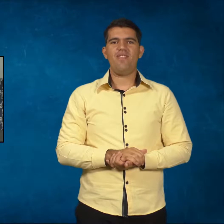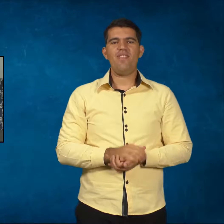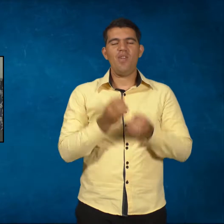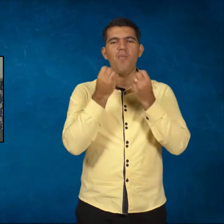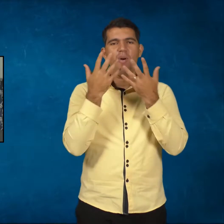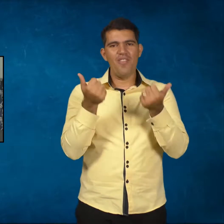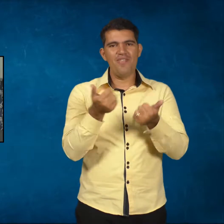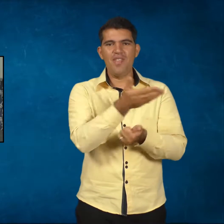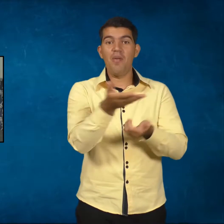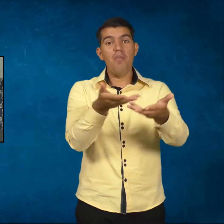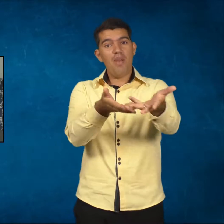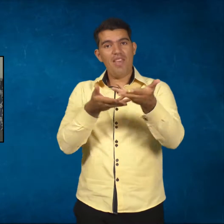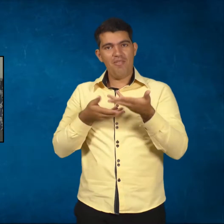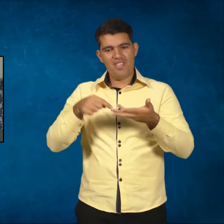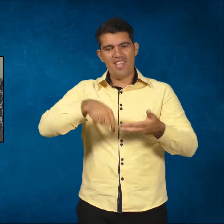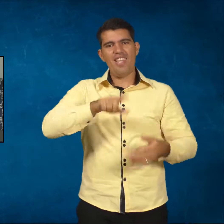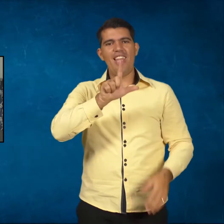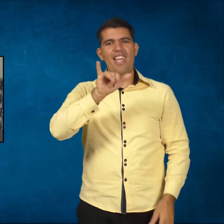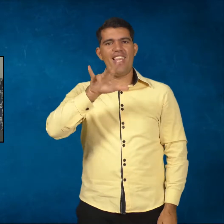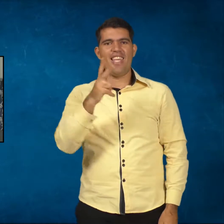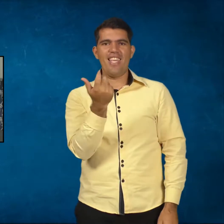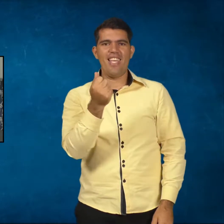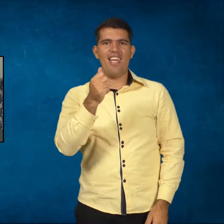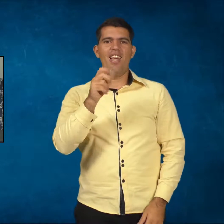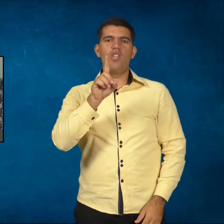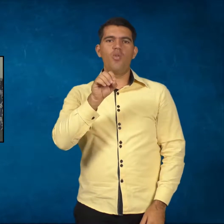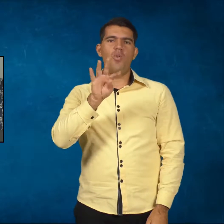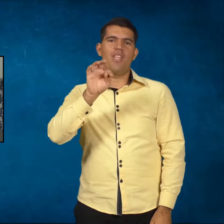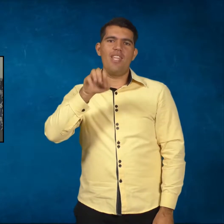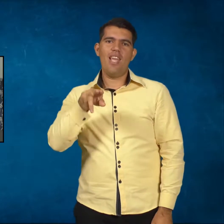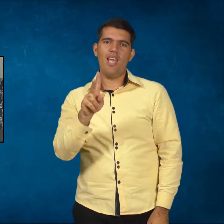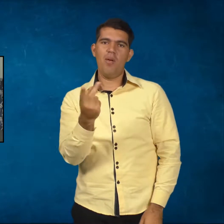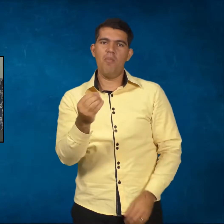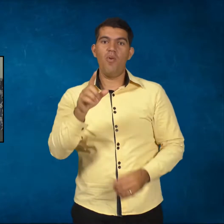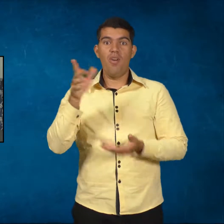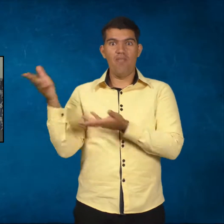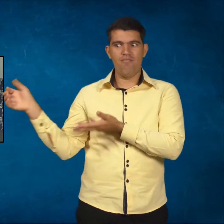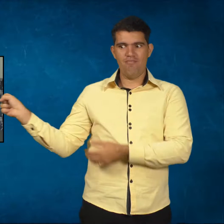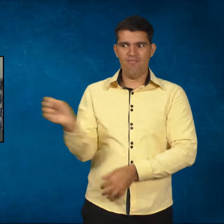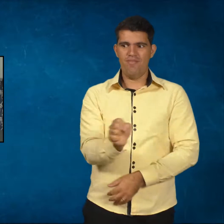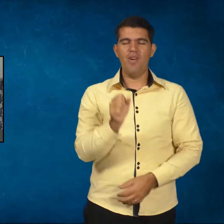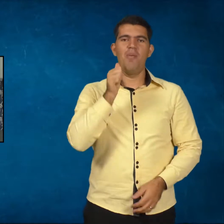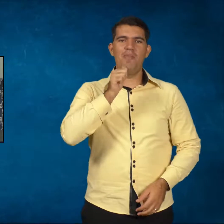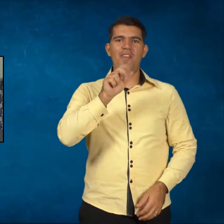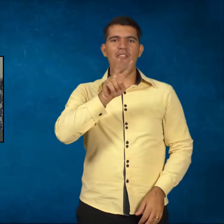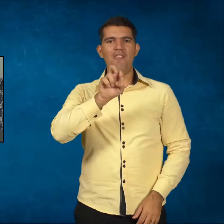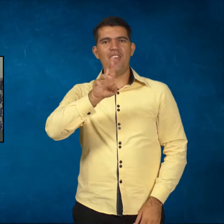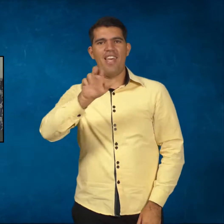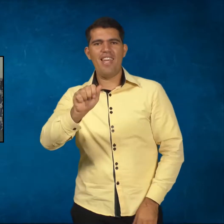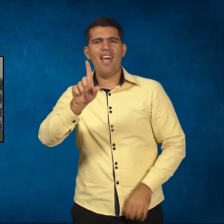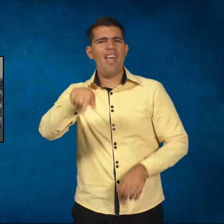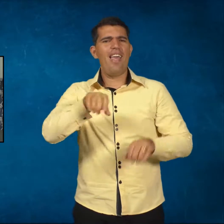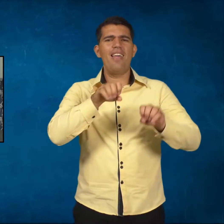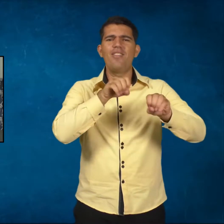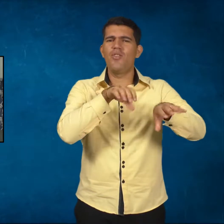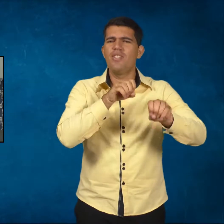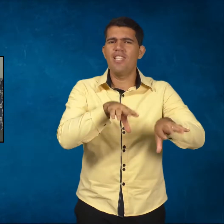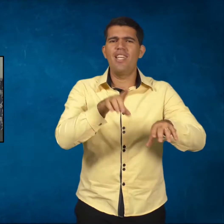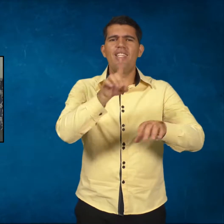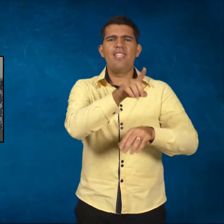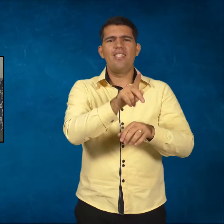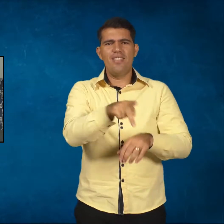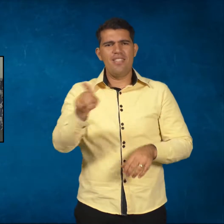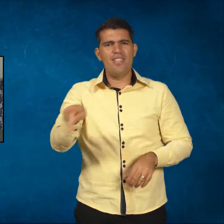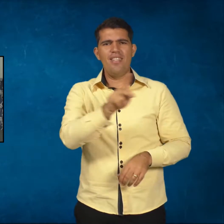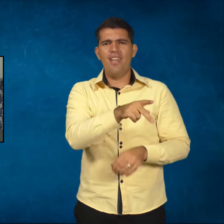Olá, sejam bem-vindos ao Linha do Tempo. Estamos recebendo hoje aqui a professora Vera Lúcia Capellini, que é docente e pesquisadora há anos da